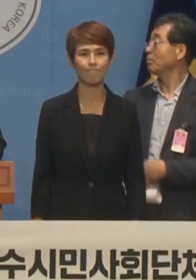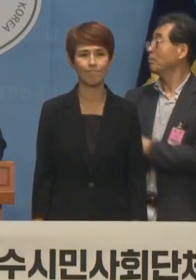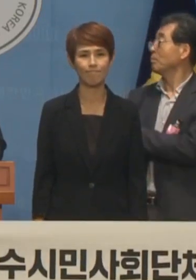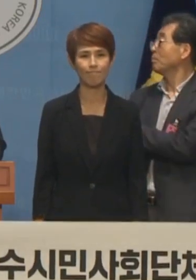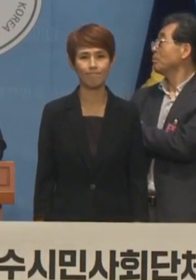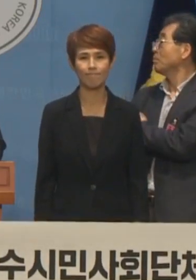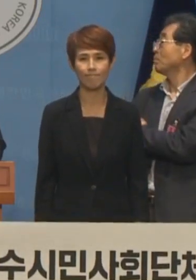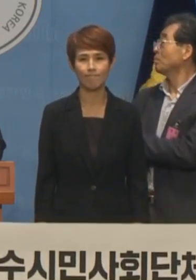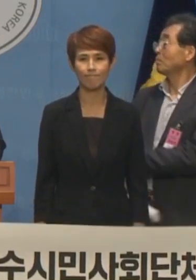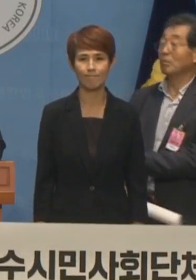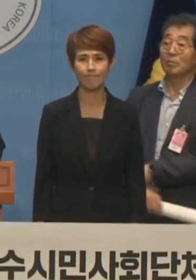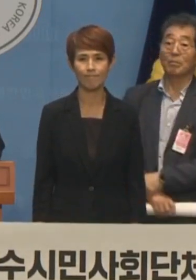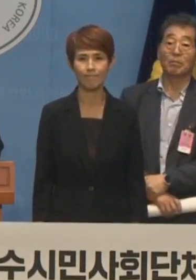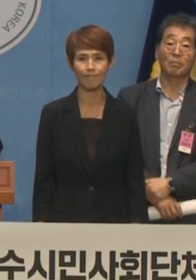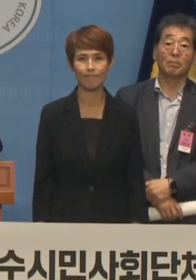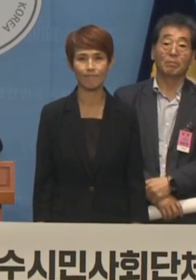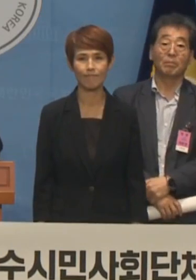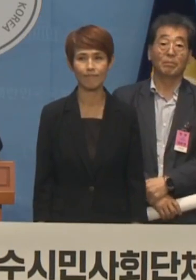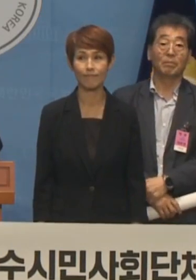사진 좀 찍어요.